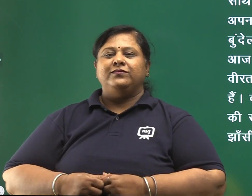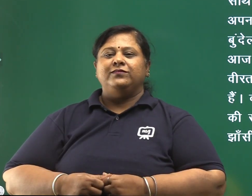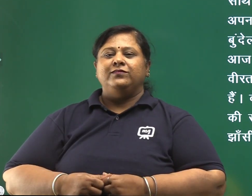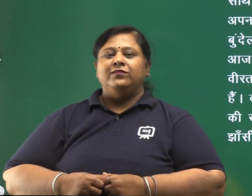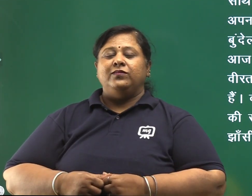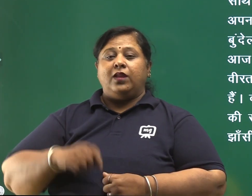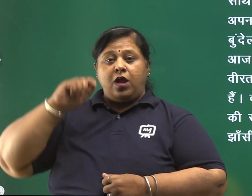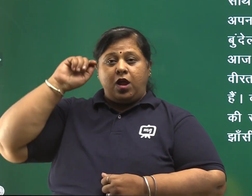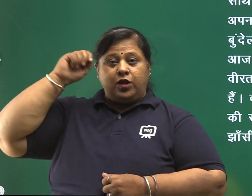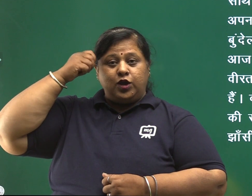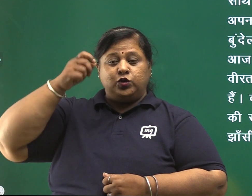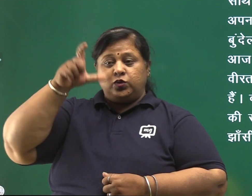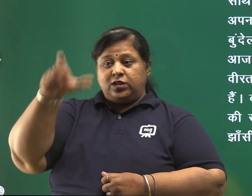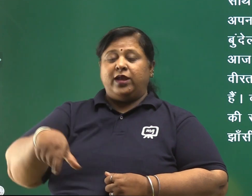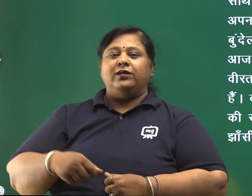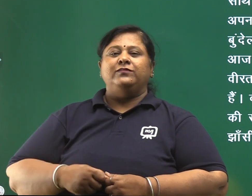अंग्रेजों से